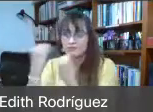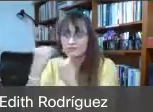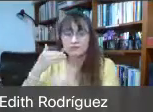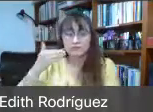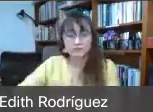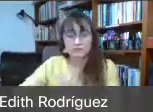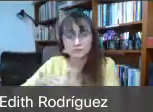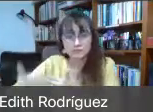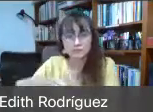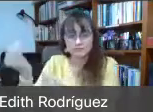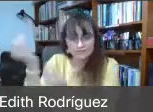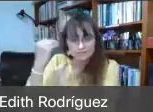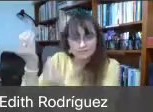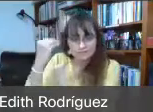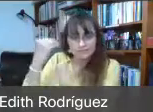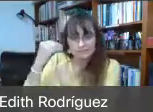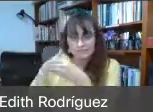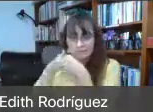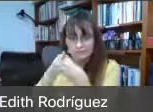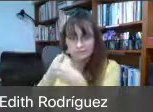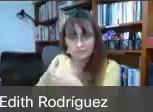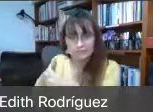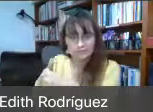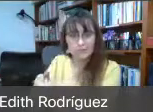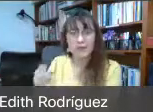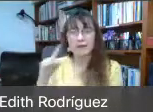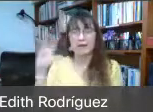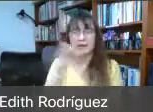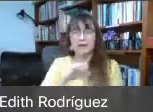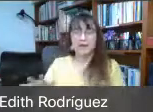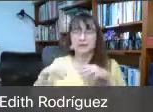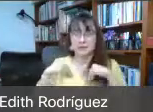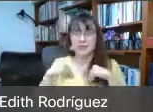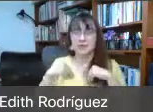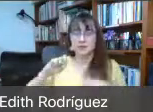quienes aprenden la lengua de señas desde procesos de formación,